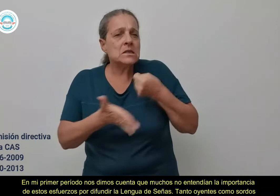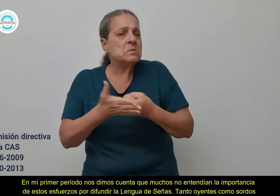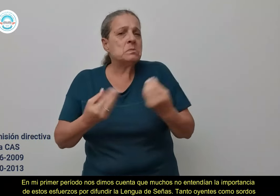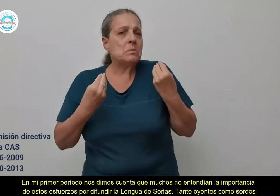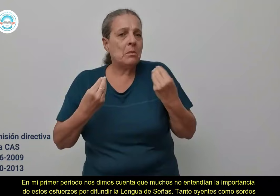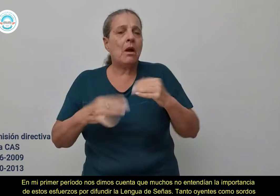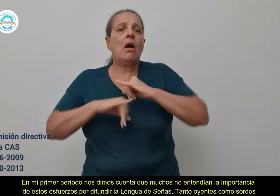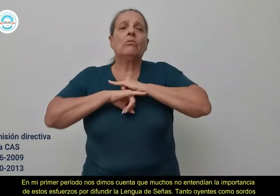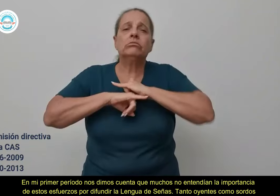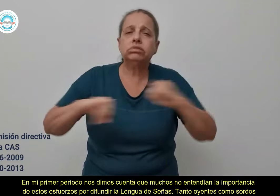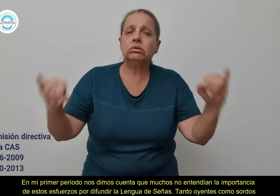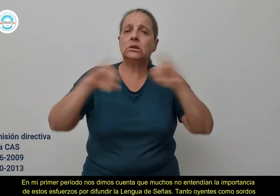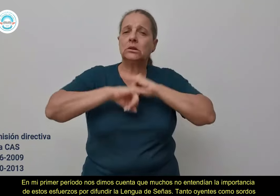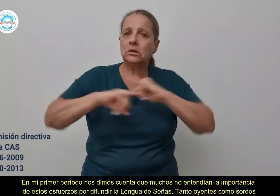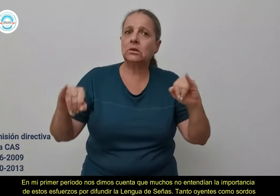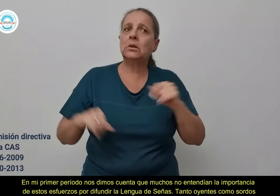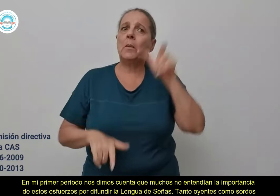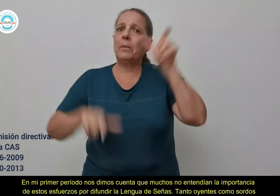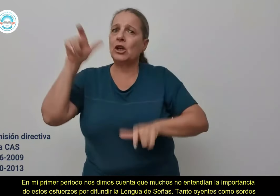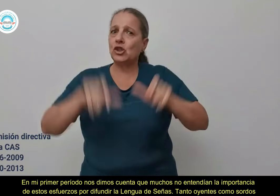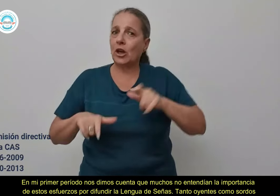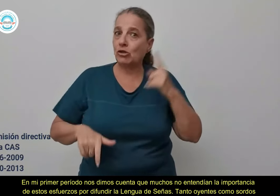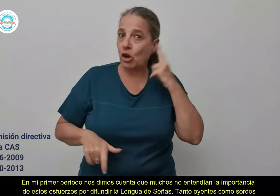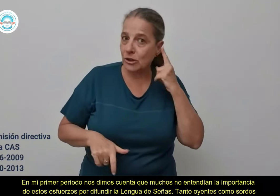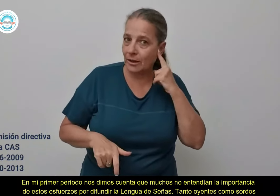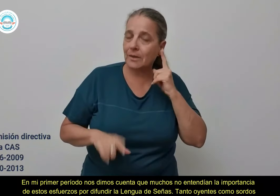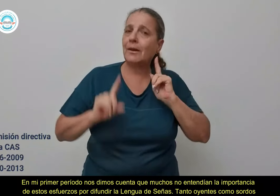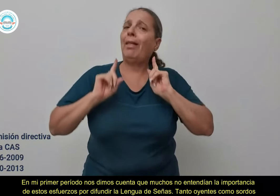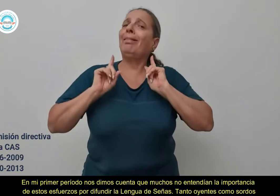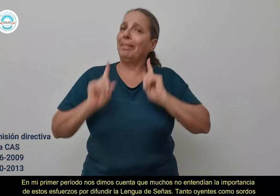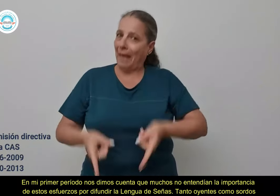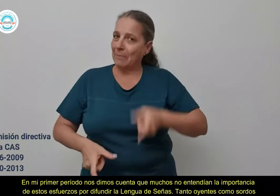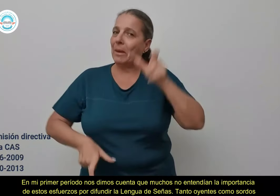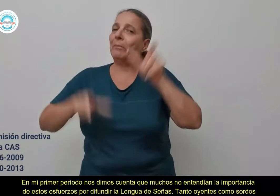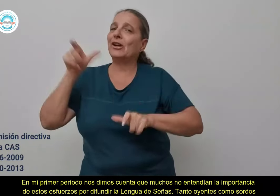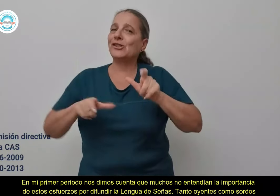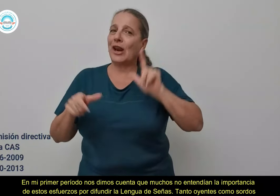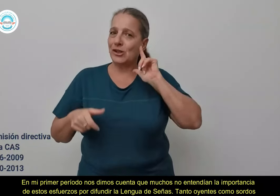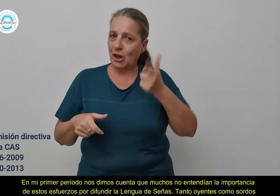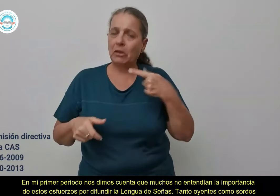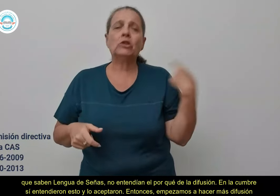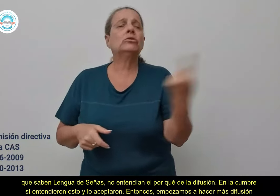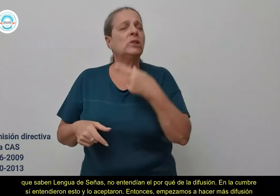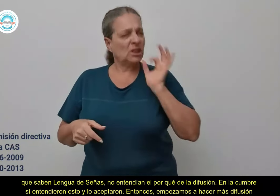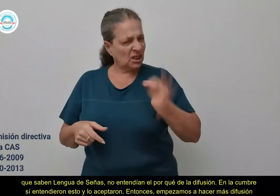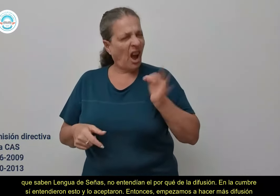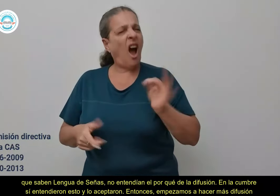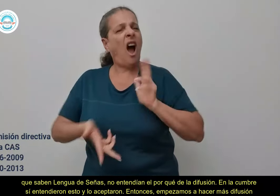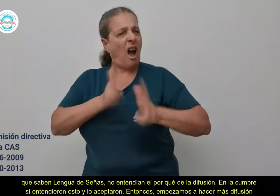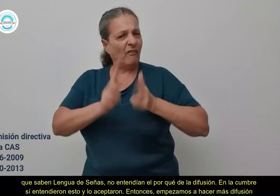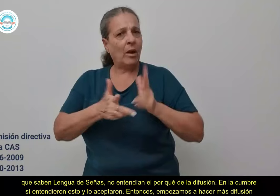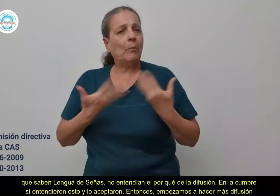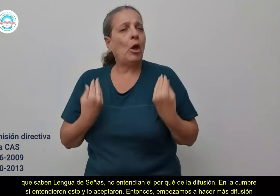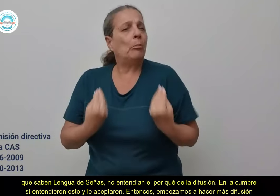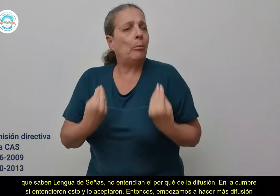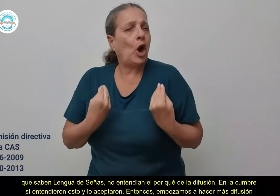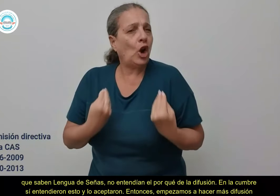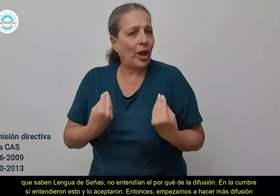estos esfuerzos por difundir la lengua de señas. Tanto oyentes como sordos que saben lengua de señas no entendían